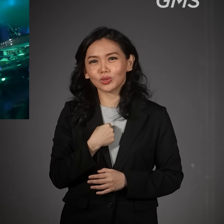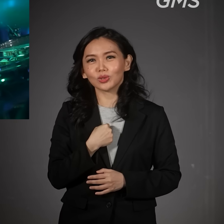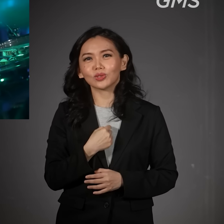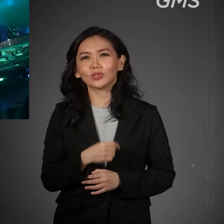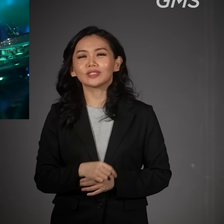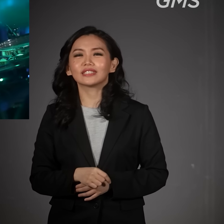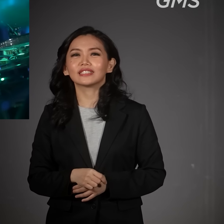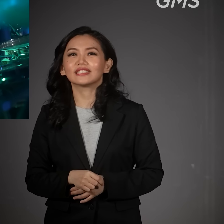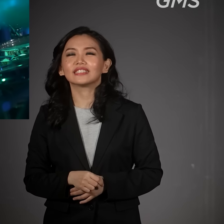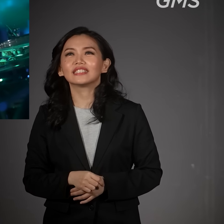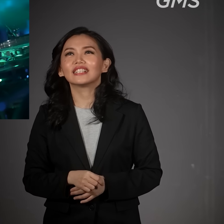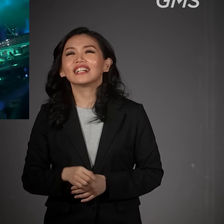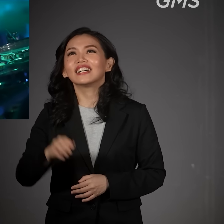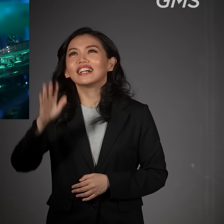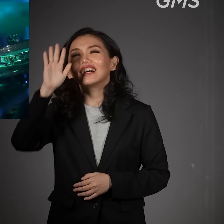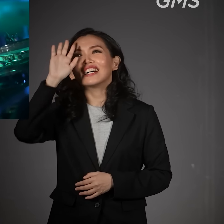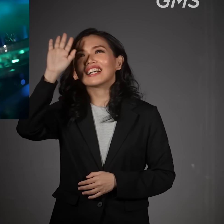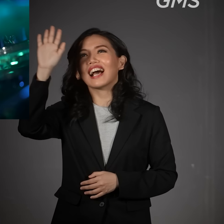Engkau